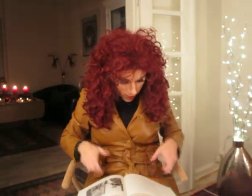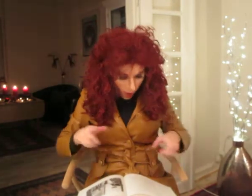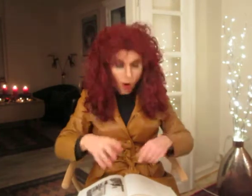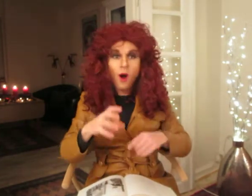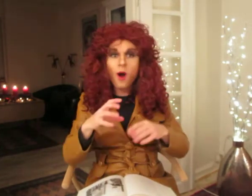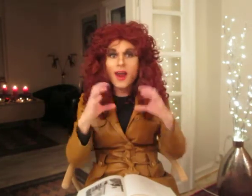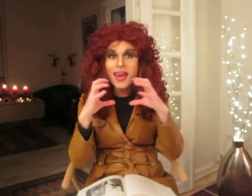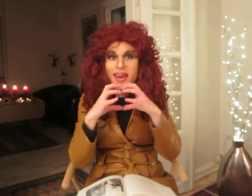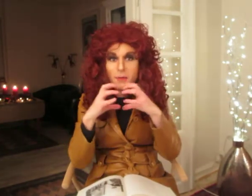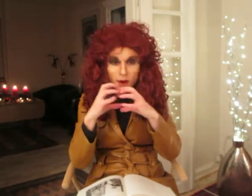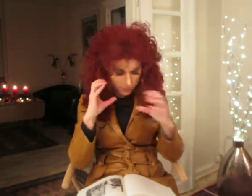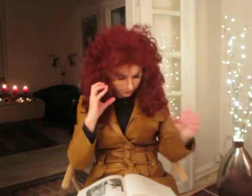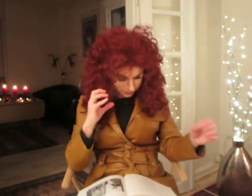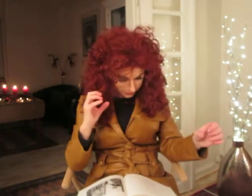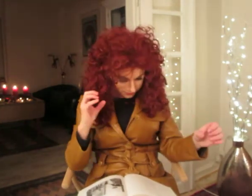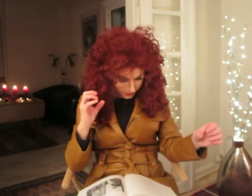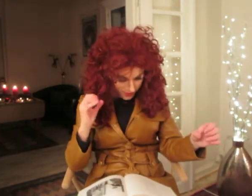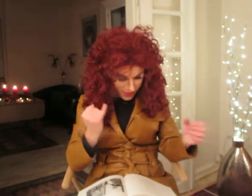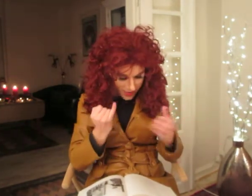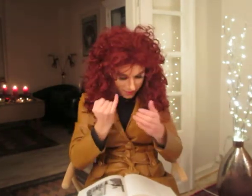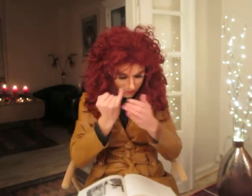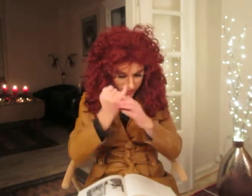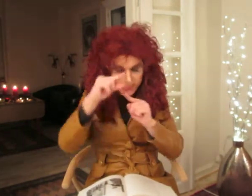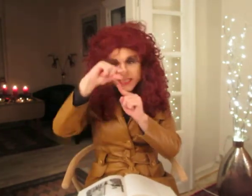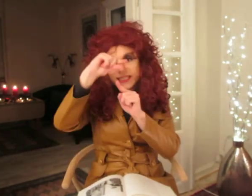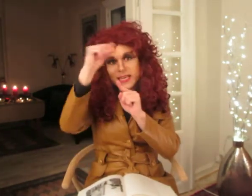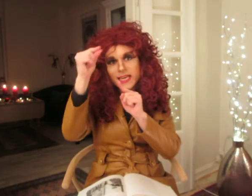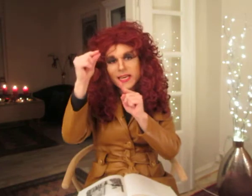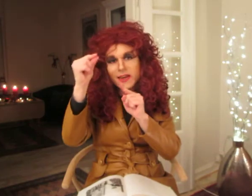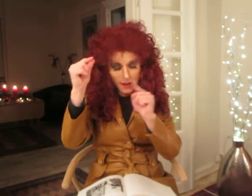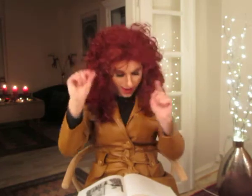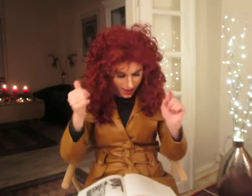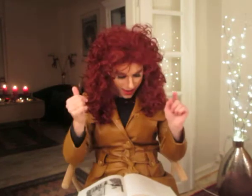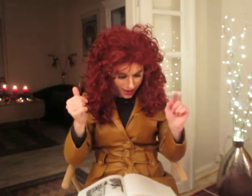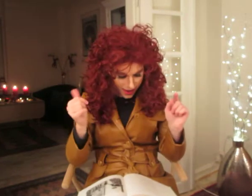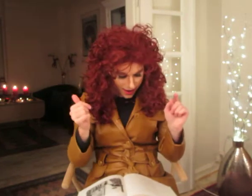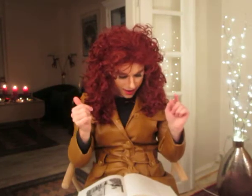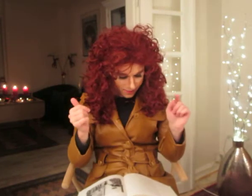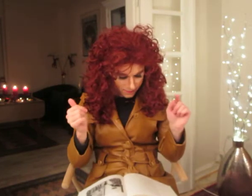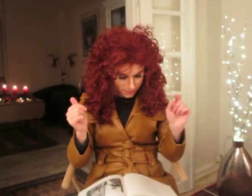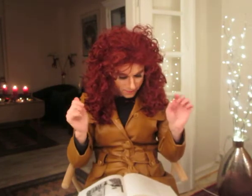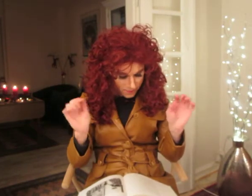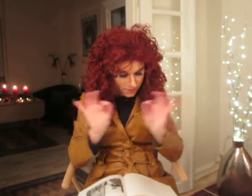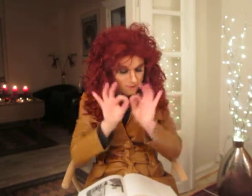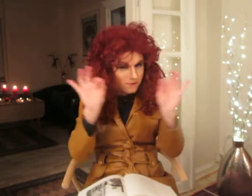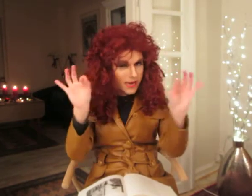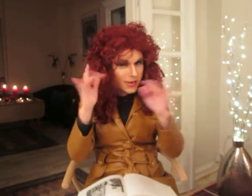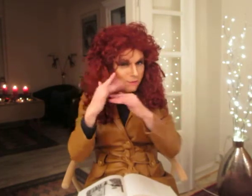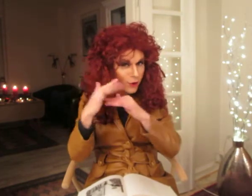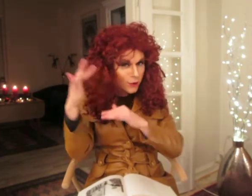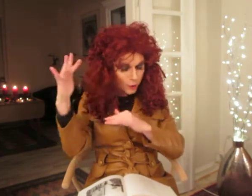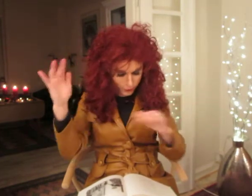Og æbler! Hvis sikkert er fin for gylen!